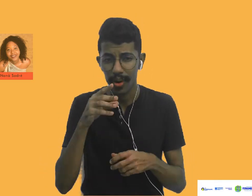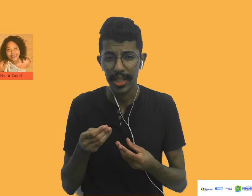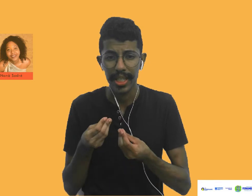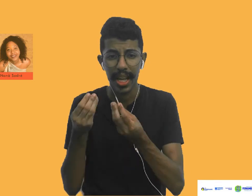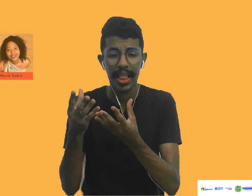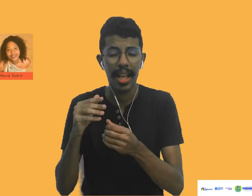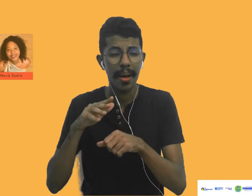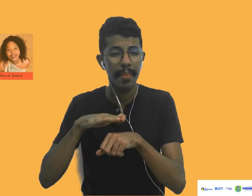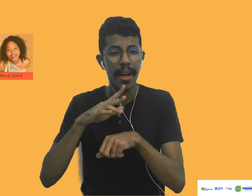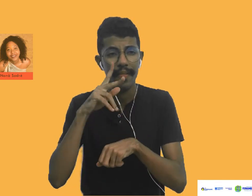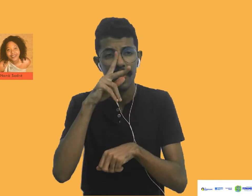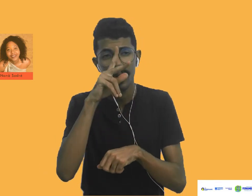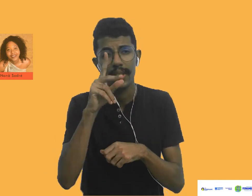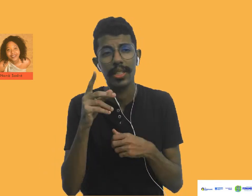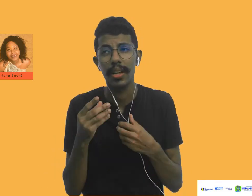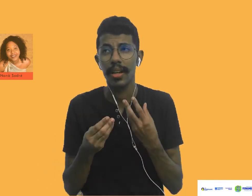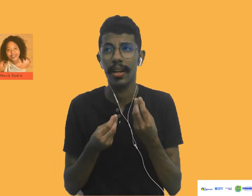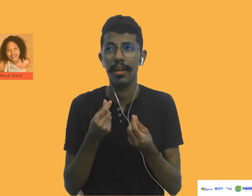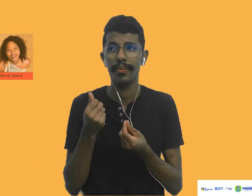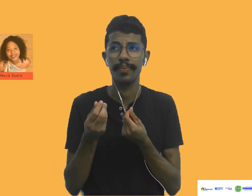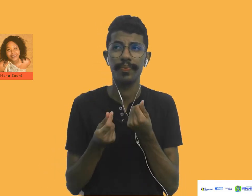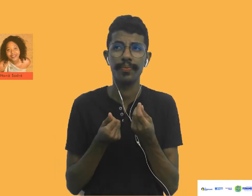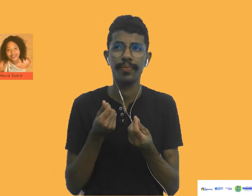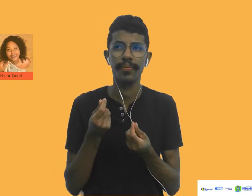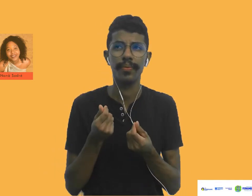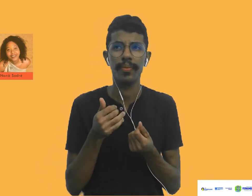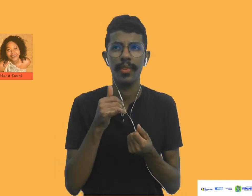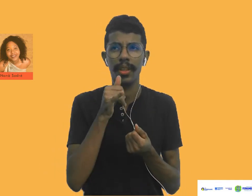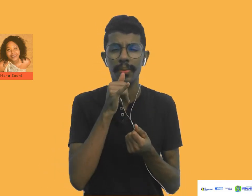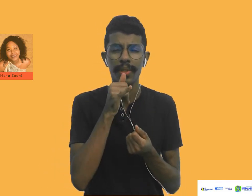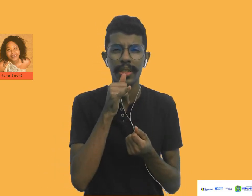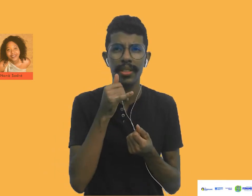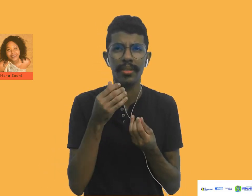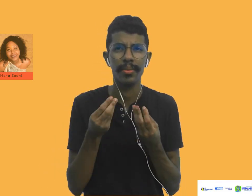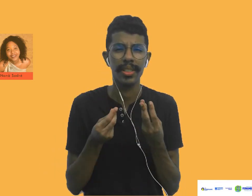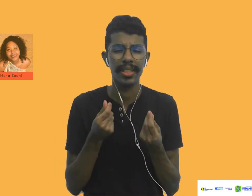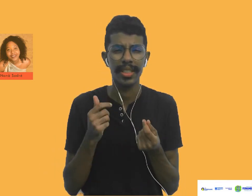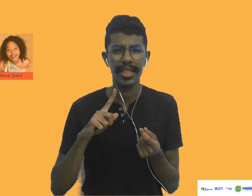força, daria muito mais.